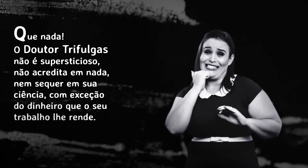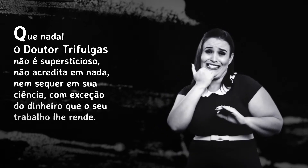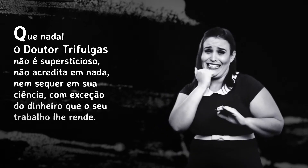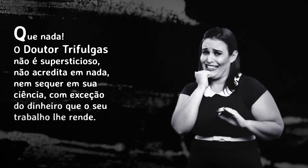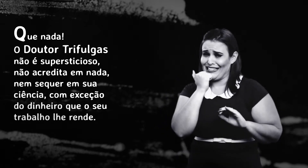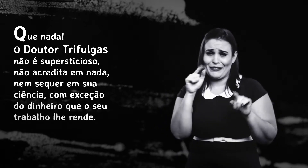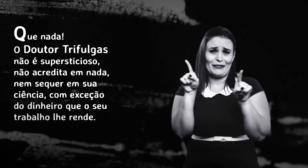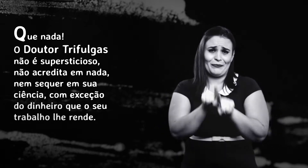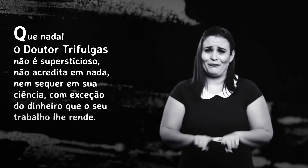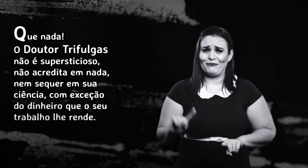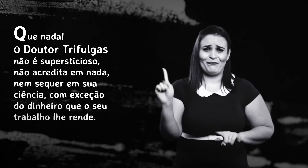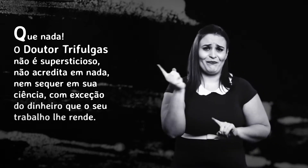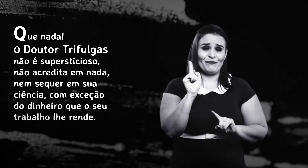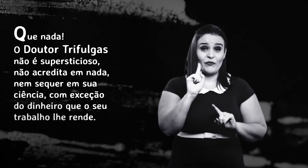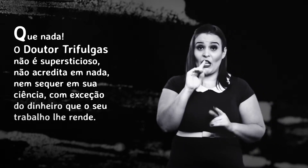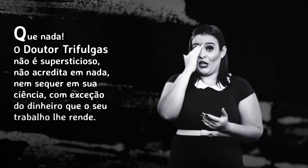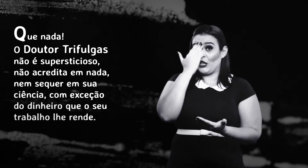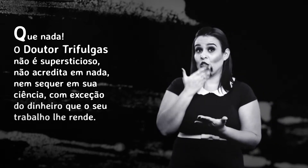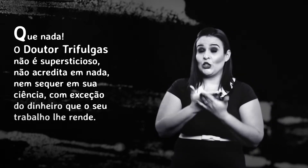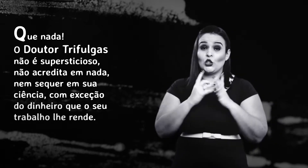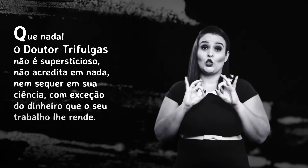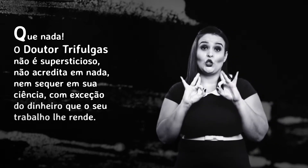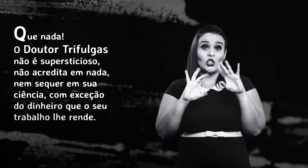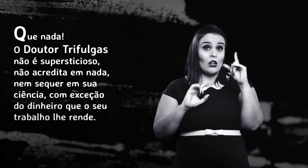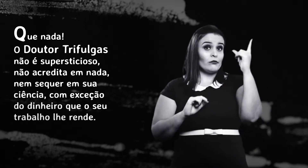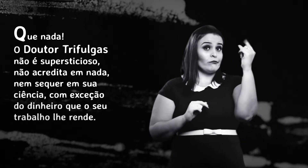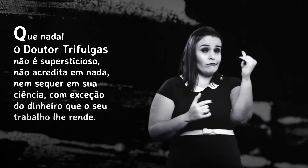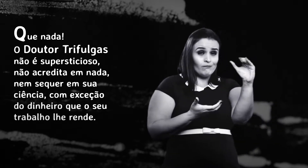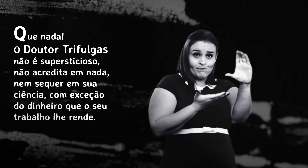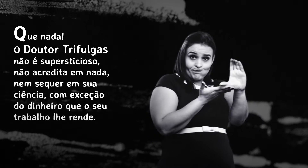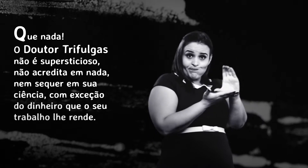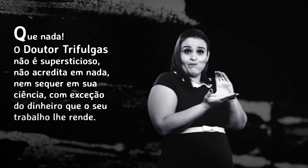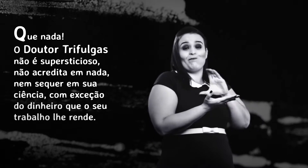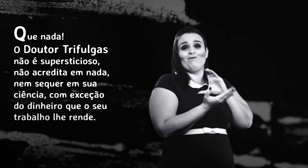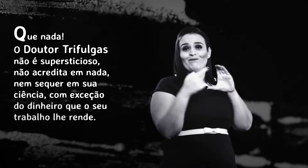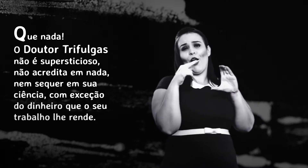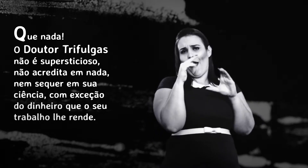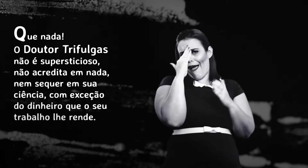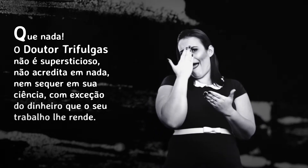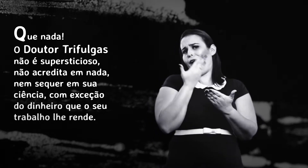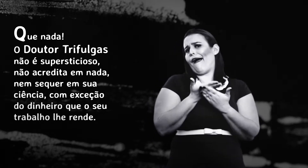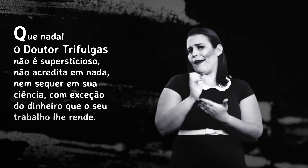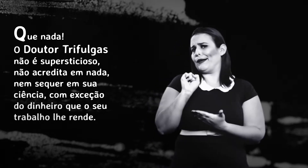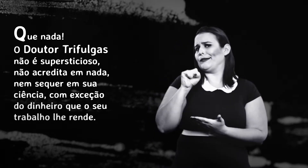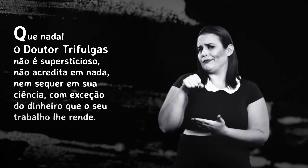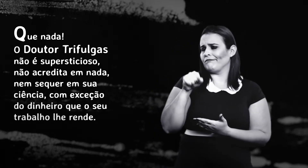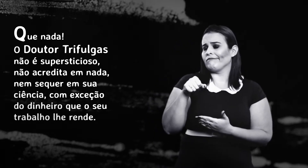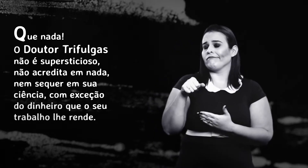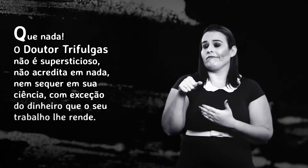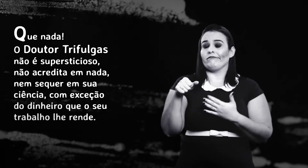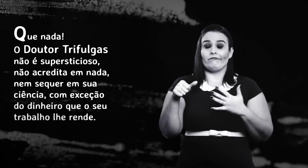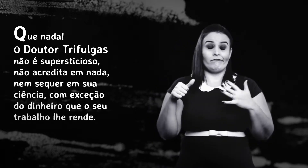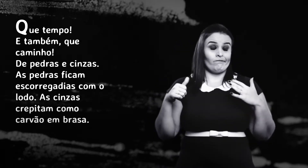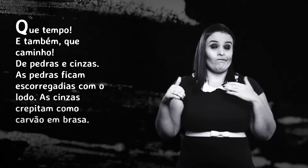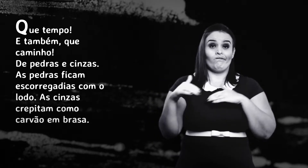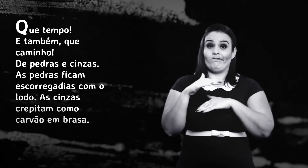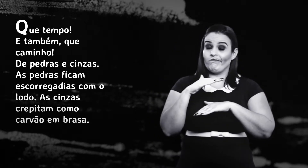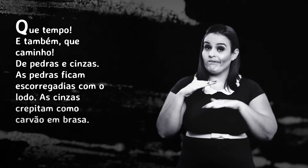nem sequer em sua ciência, com exceção do dinheiro que o seu trabalho lhe rende. Que tempo